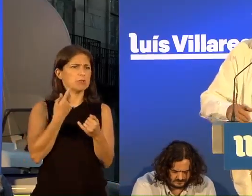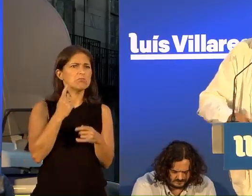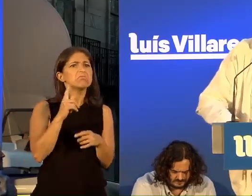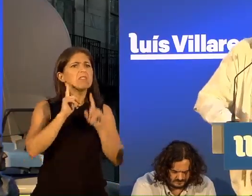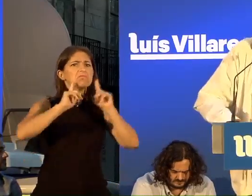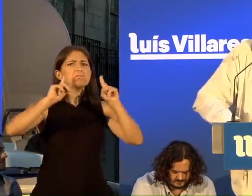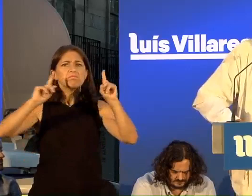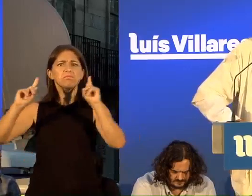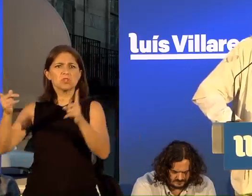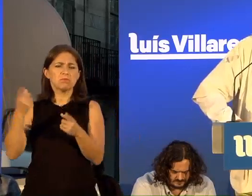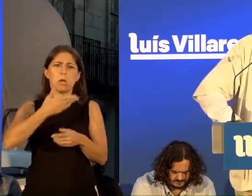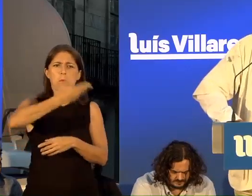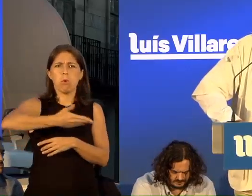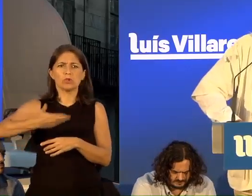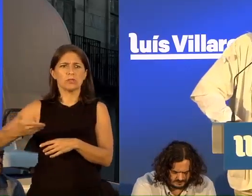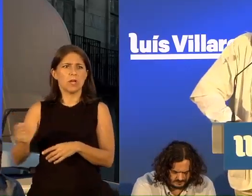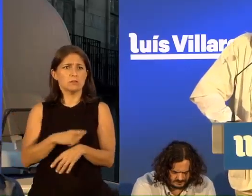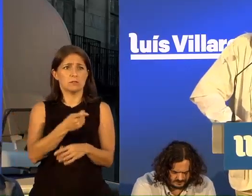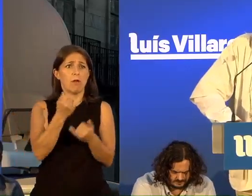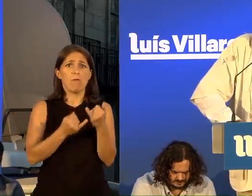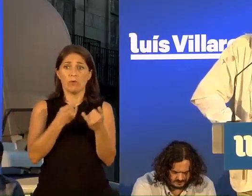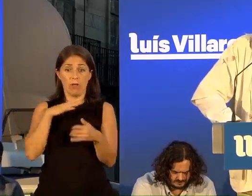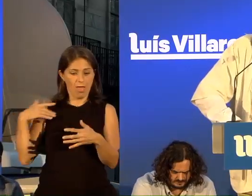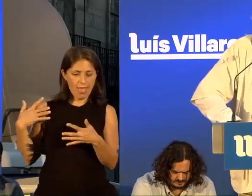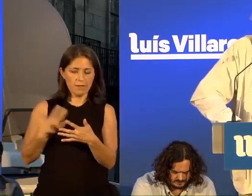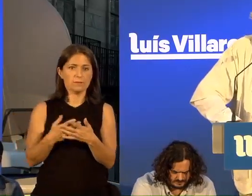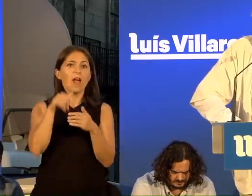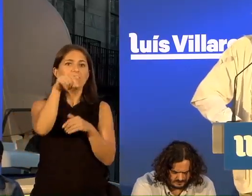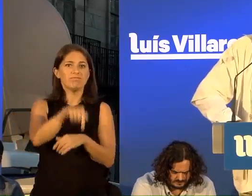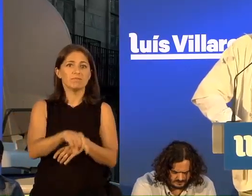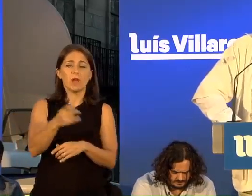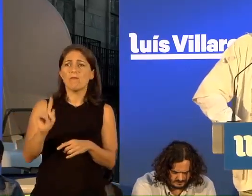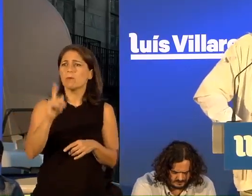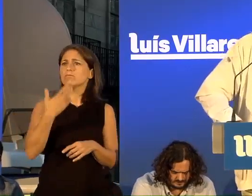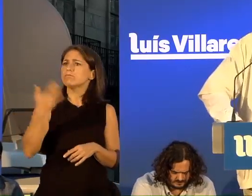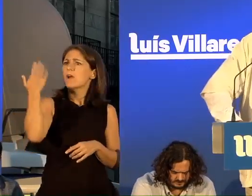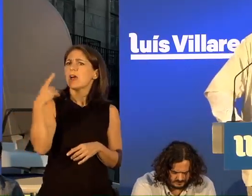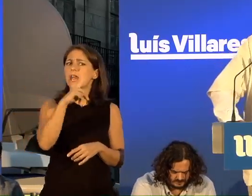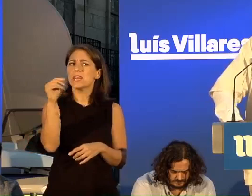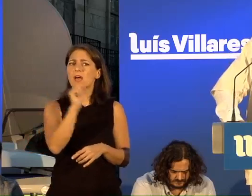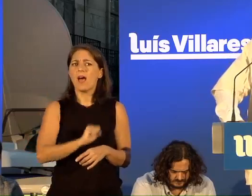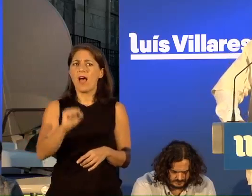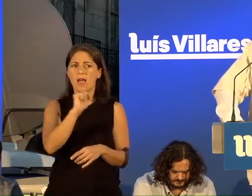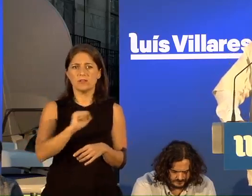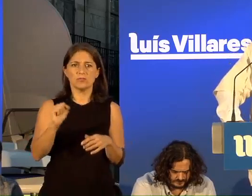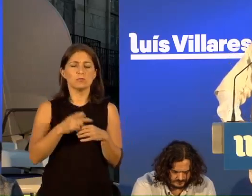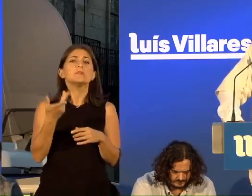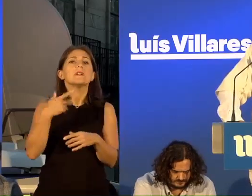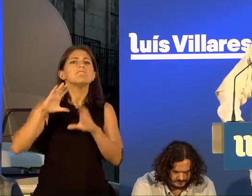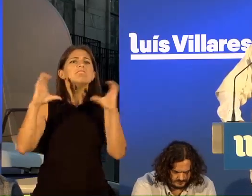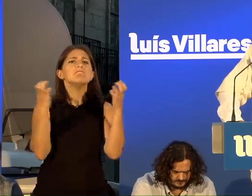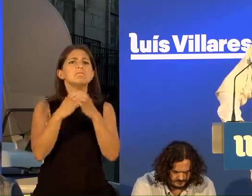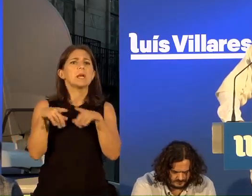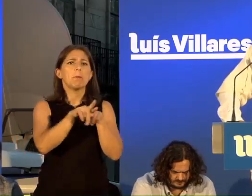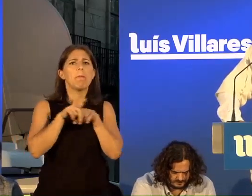outros moitos que houbo, que nos conducen até aquí. O primeiro, hai 100 anos, as Irmandades da Fala. Foron pioneiras